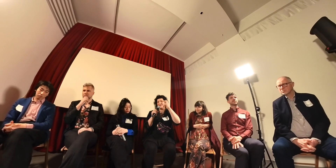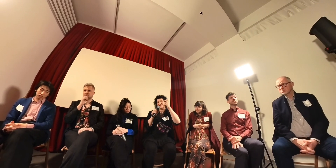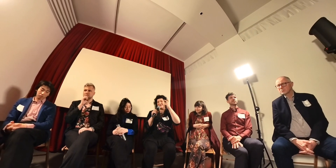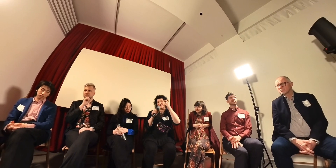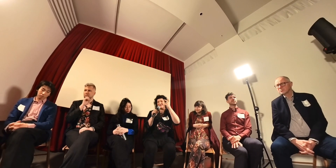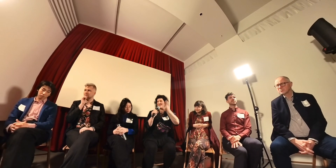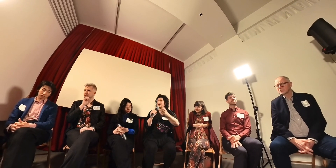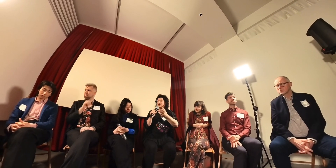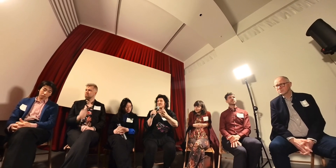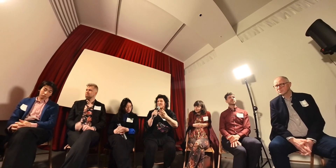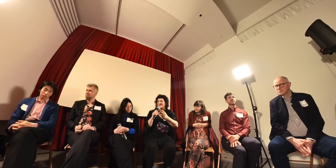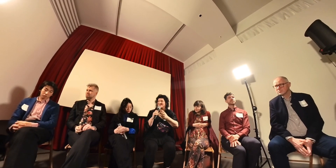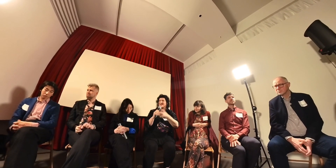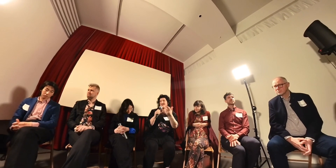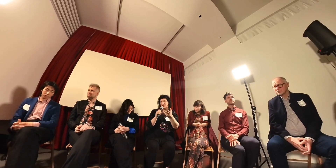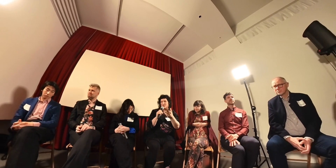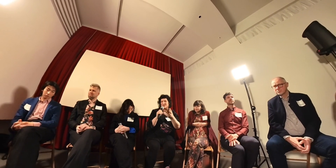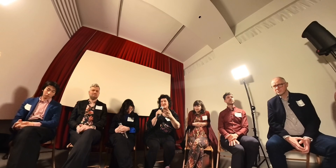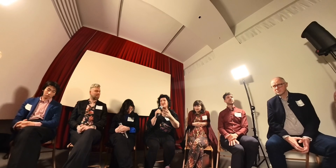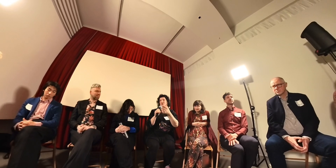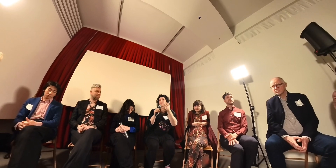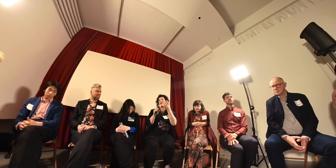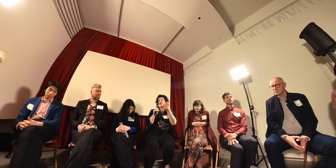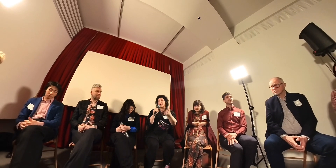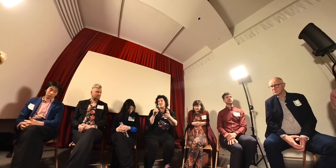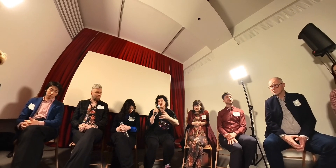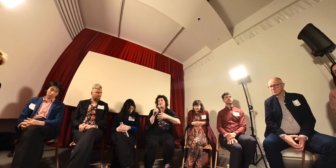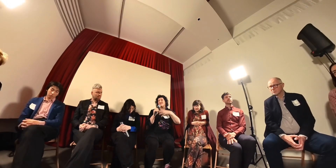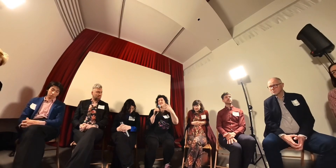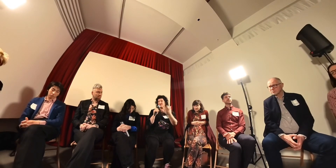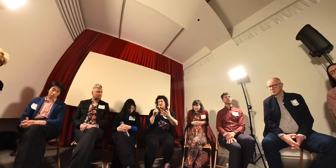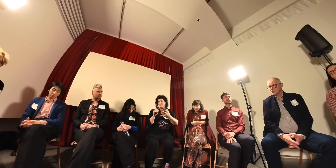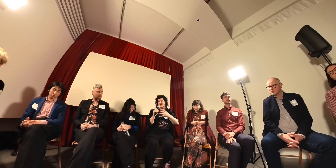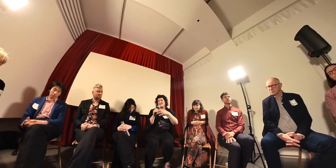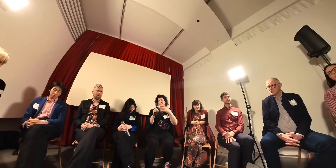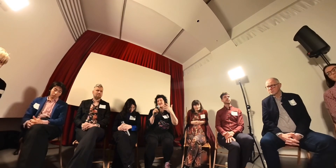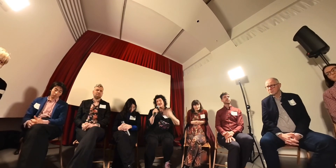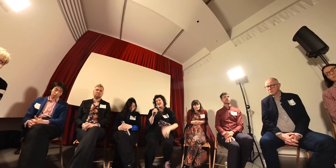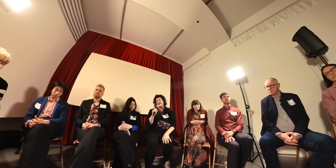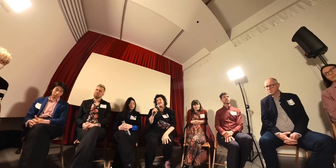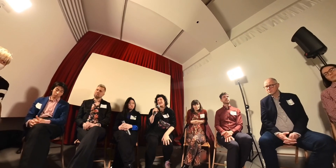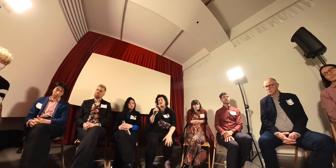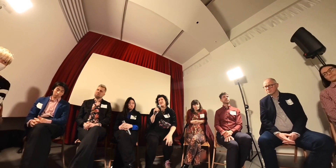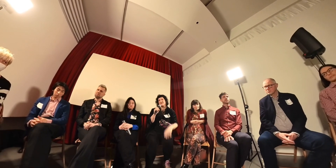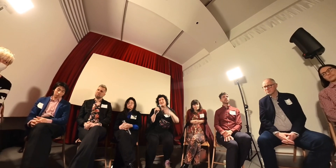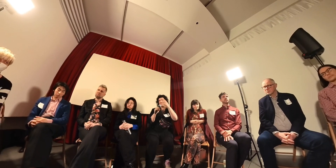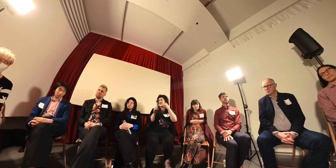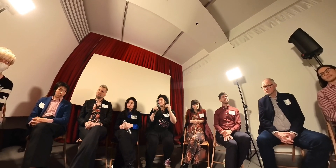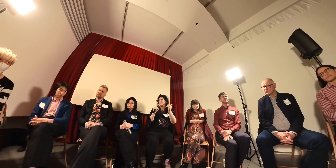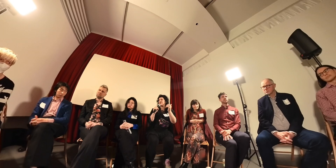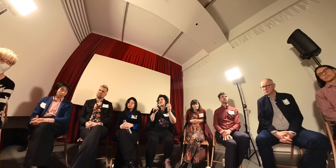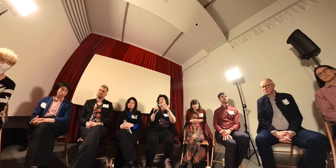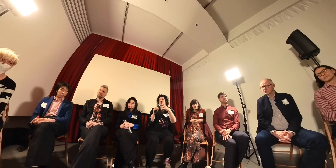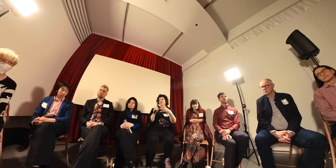využívali ten stereotyp gádžov, že Rómovia čarujú a vedia čarovať a tak ďalej. Takže vlastne